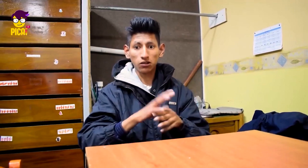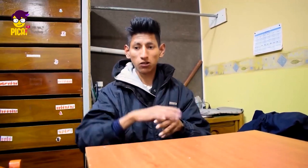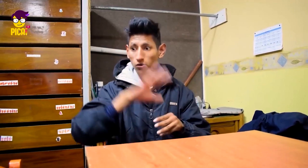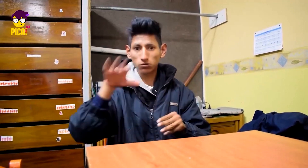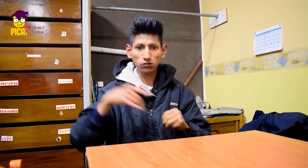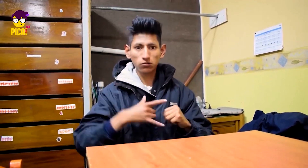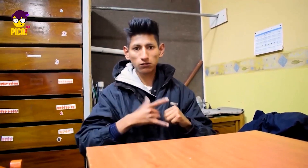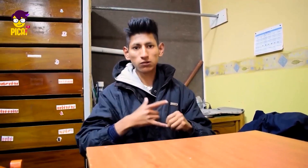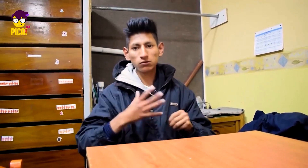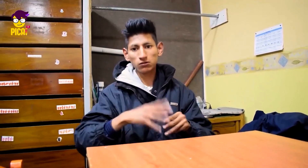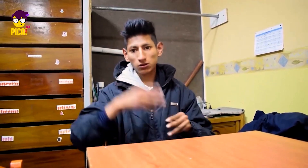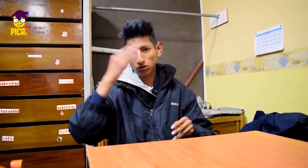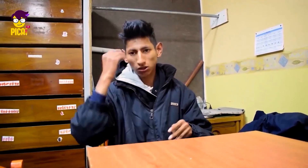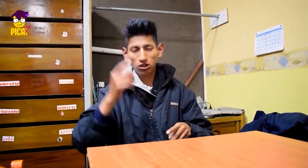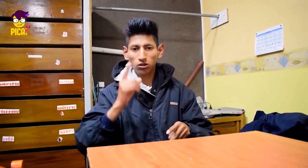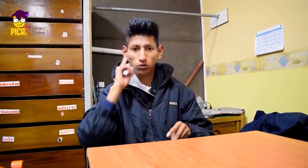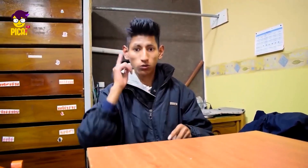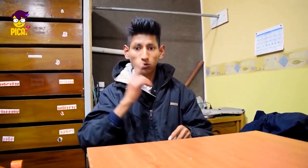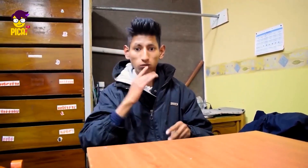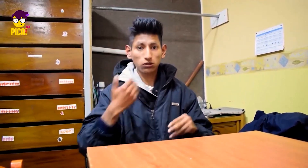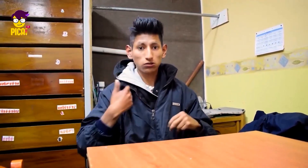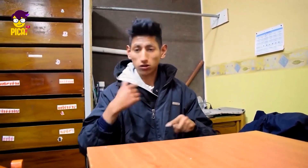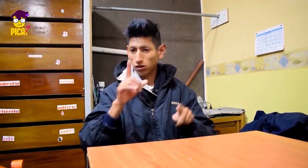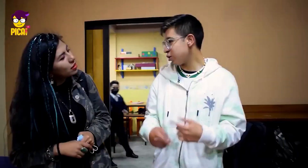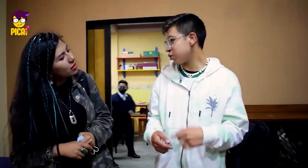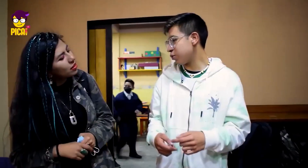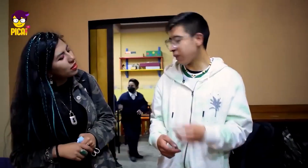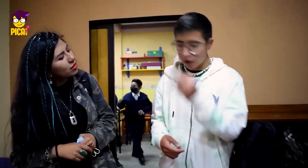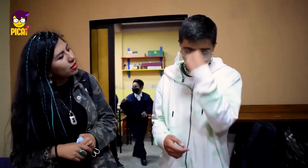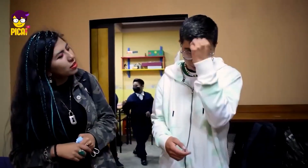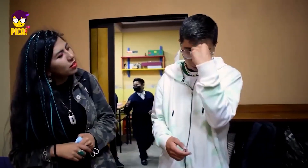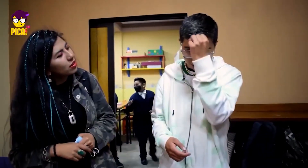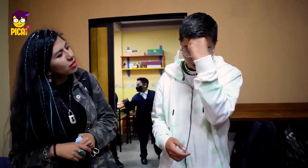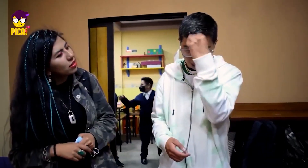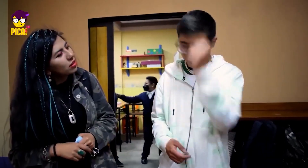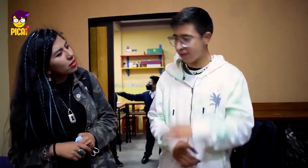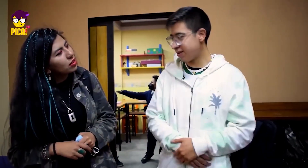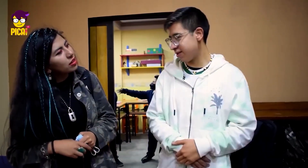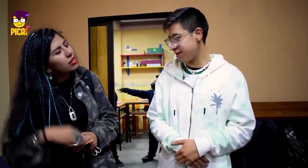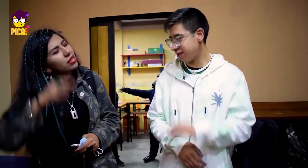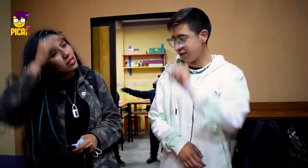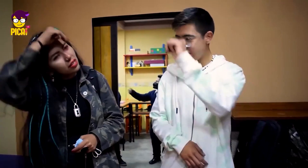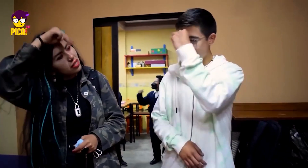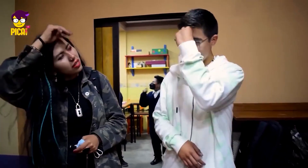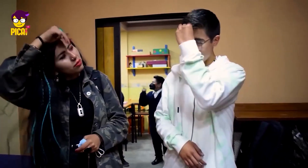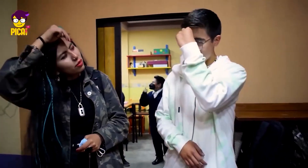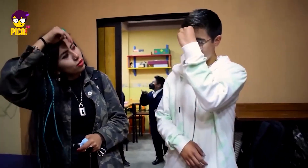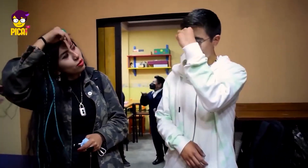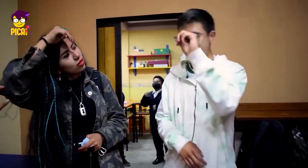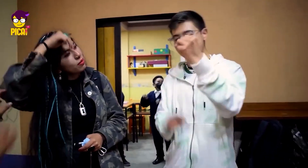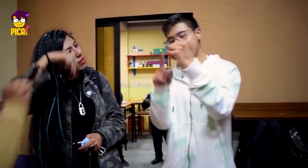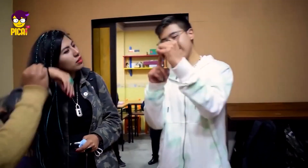las señas si la familia no lo sabe. Entonces en EFETA nos enseñan señas a los sordos, pero también a la